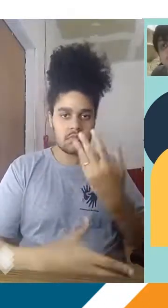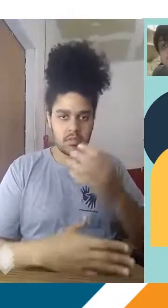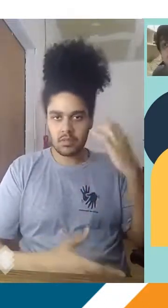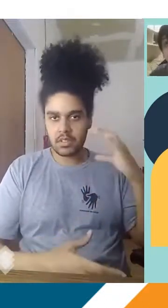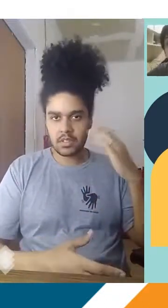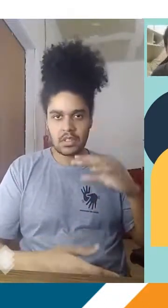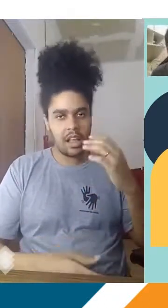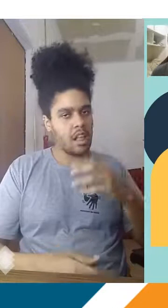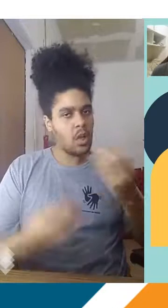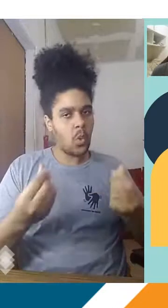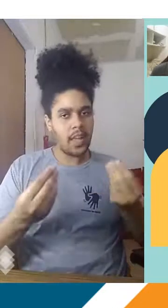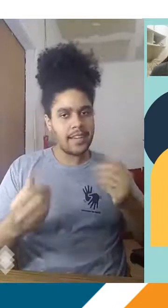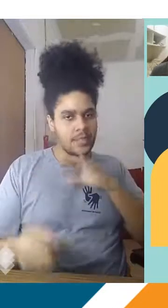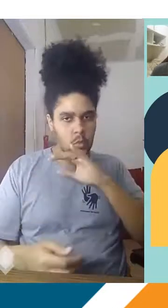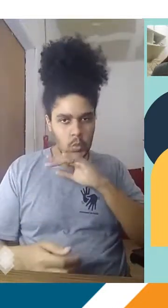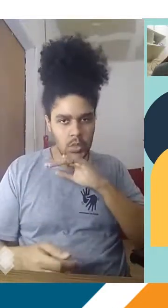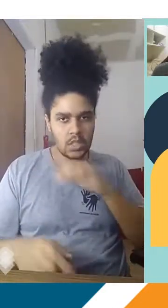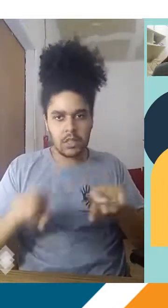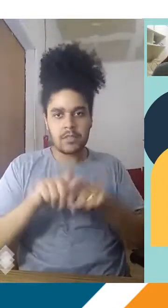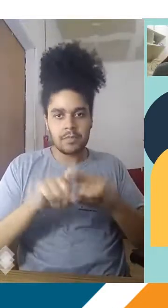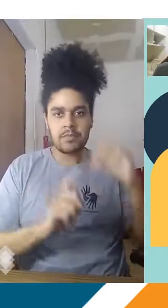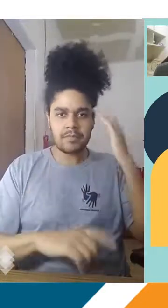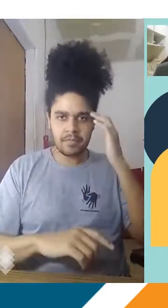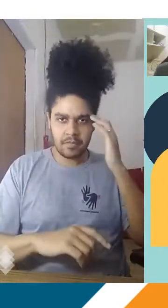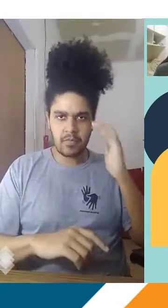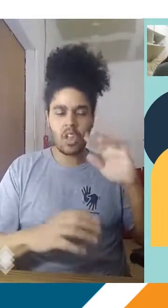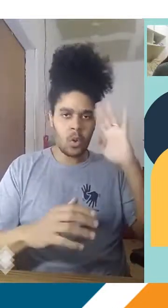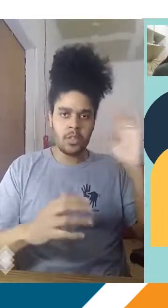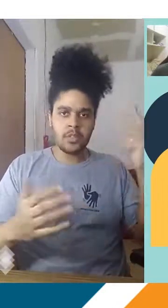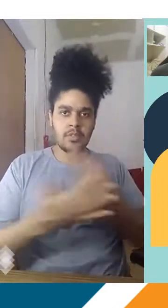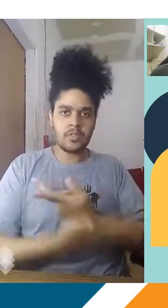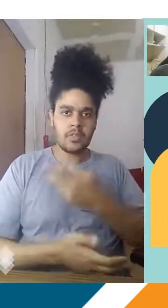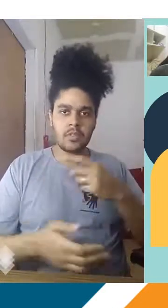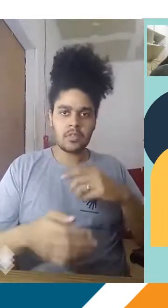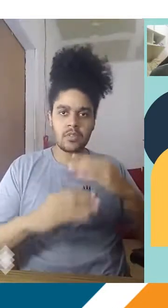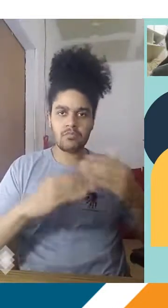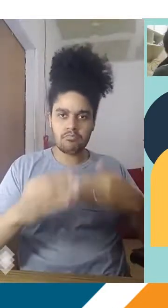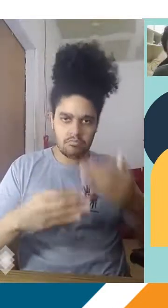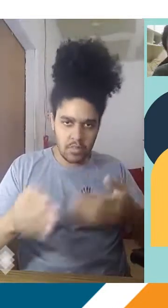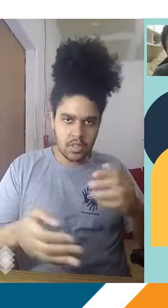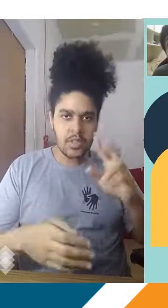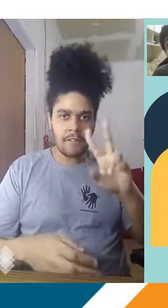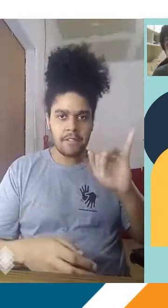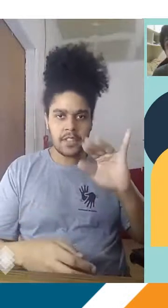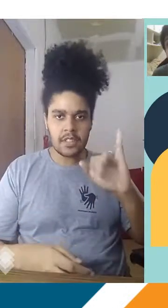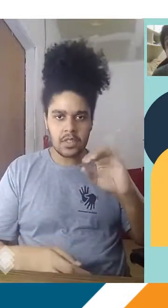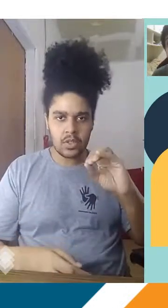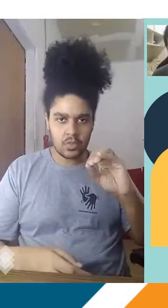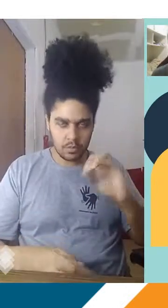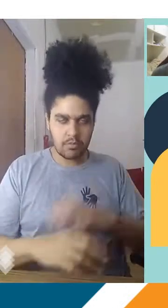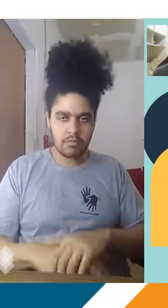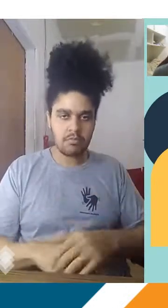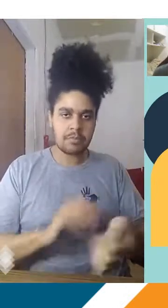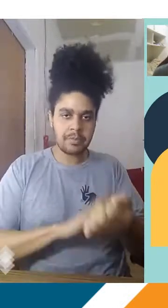ignorância produzida por uma educação científica de má qualidade e entendendo que essas consequências levam a um círculo vicioso,